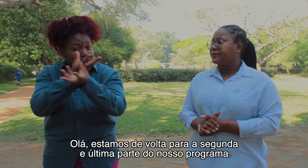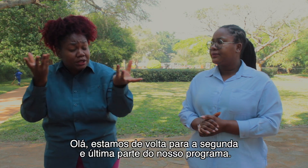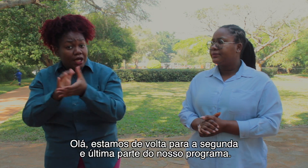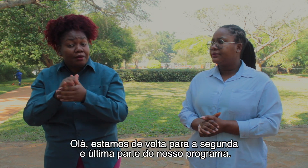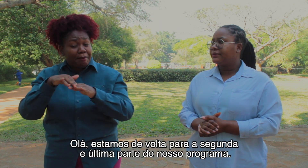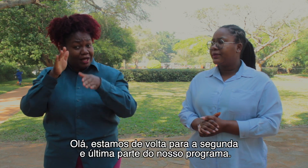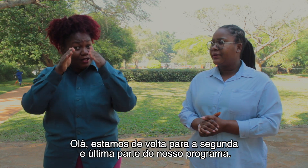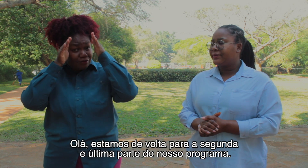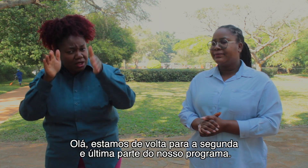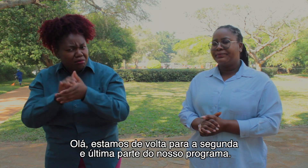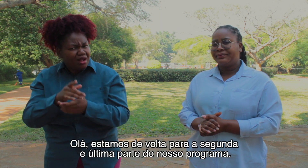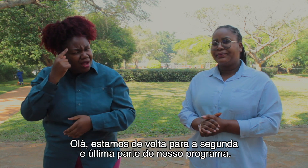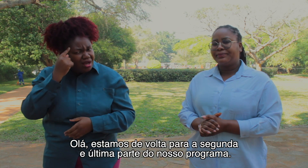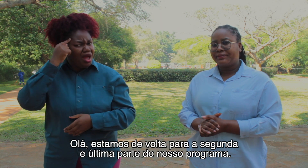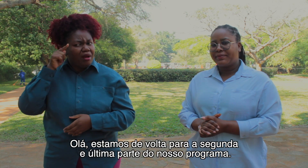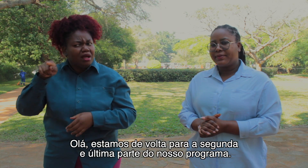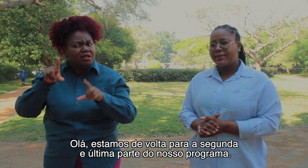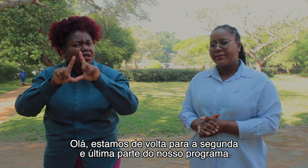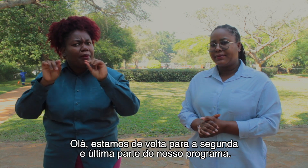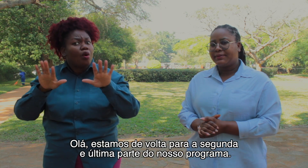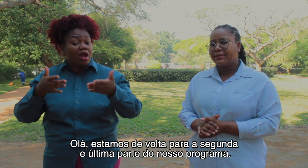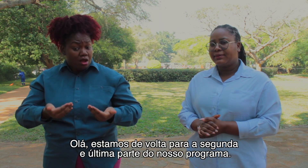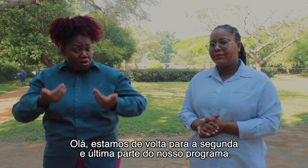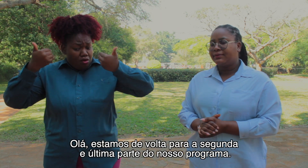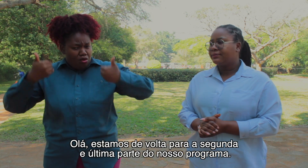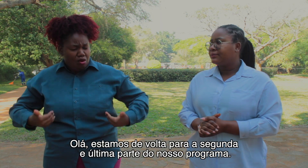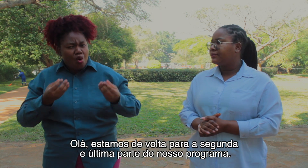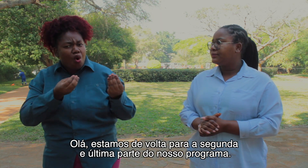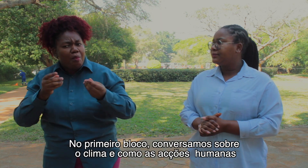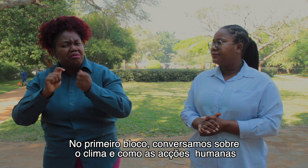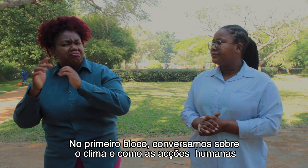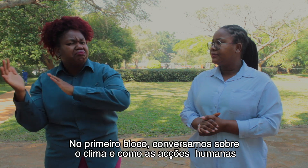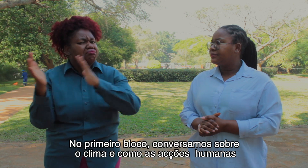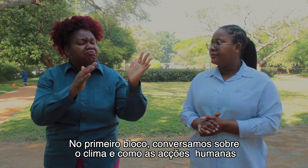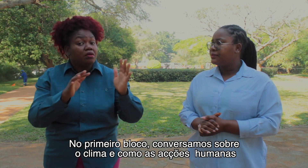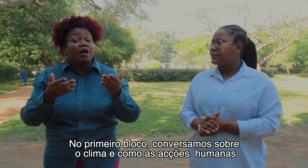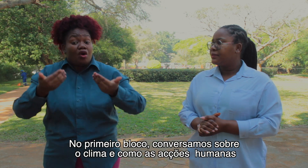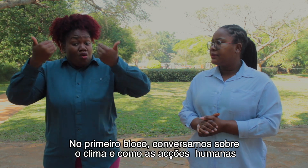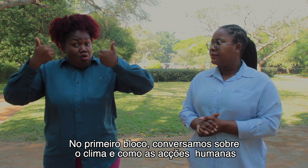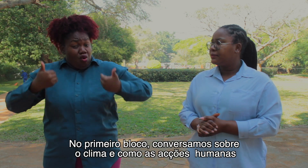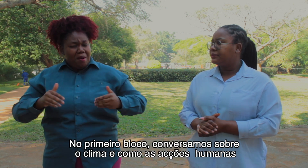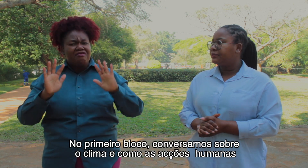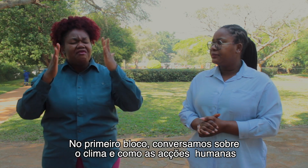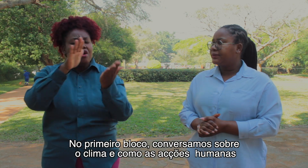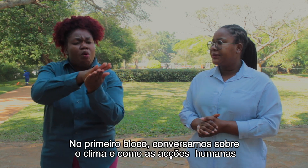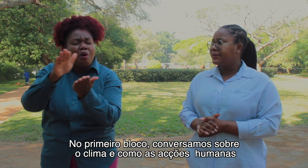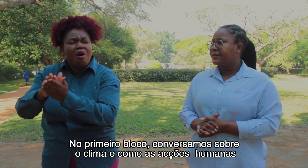Olá, estamos de volta para a segunda e última parte do nosso programa. No primeiro bloco, conversamos sobre o clima e como